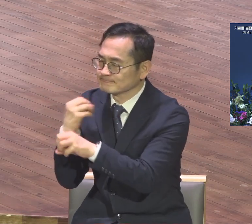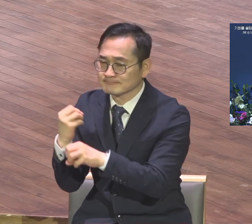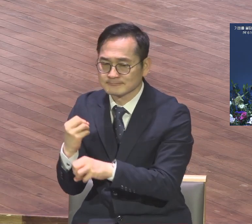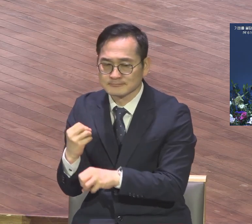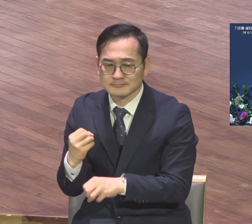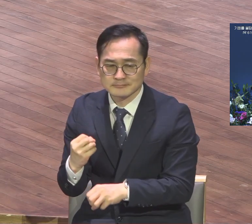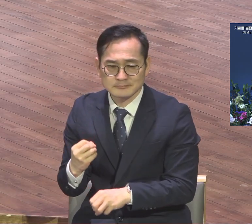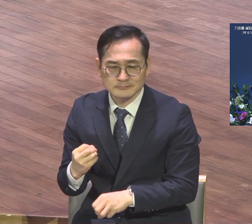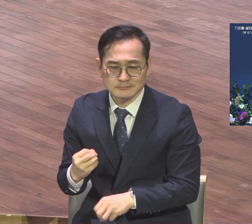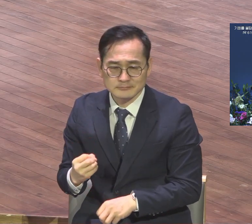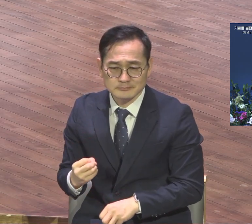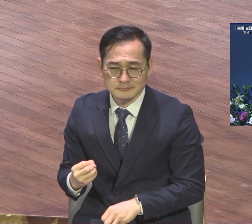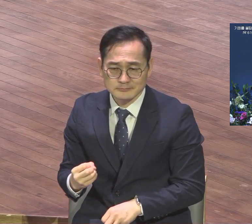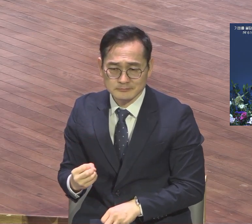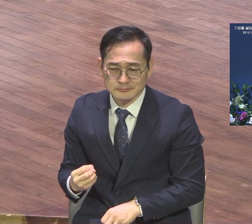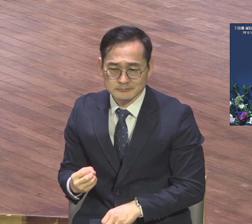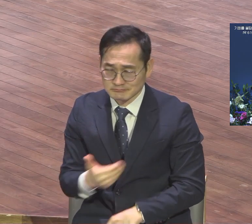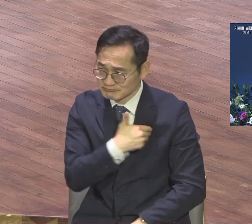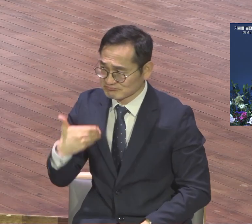되잖아요.